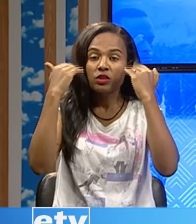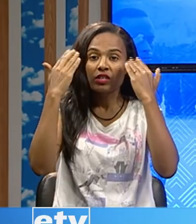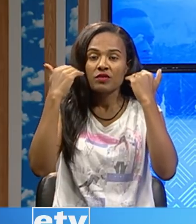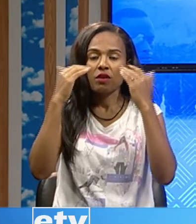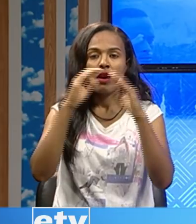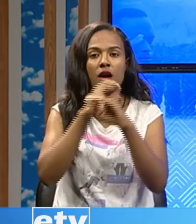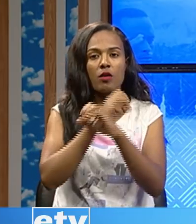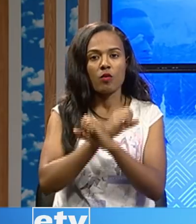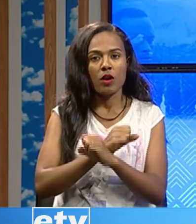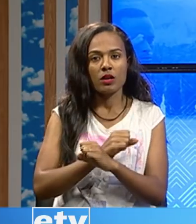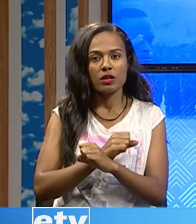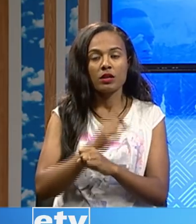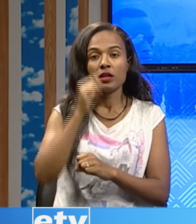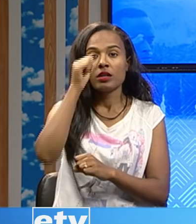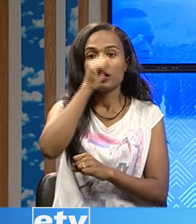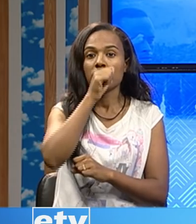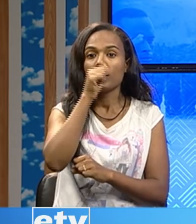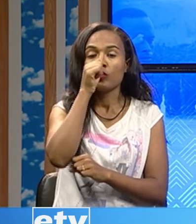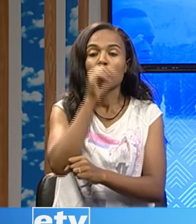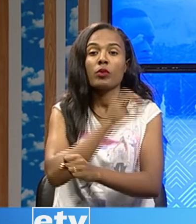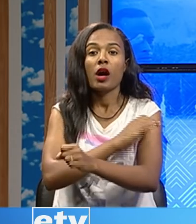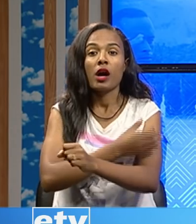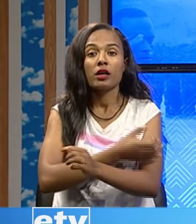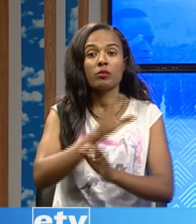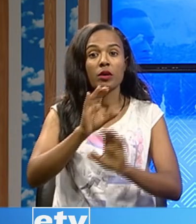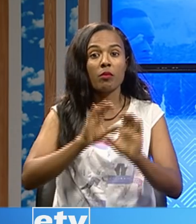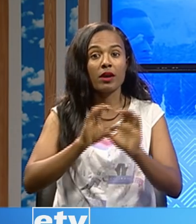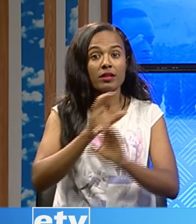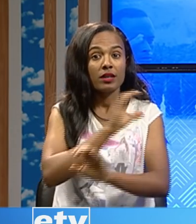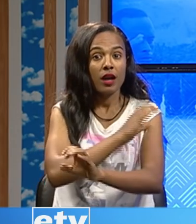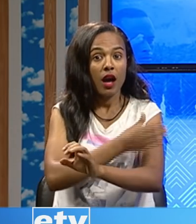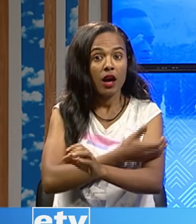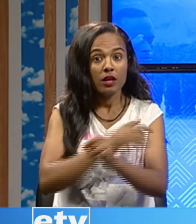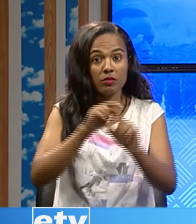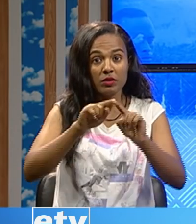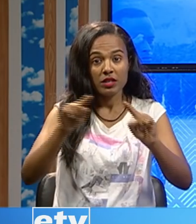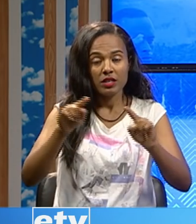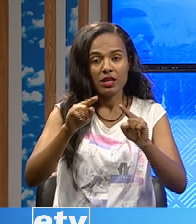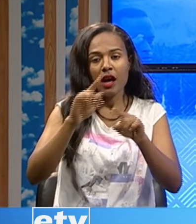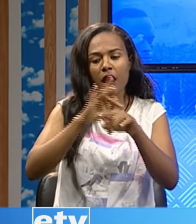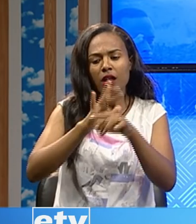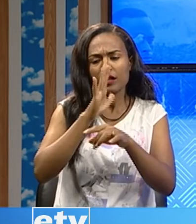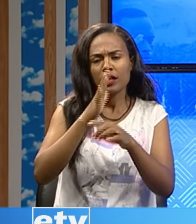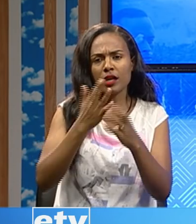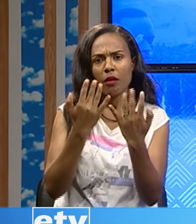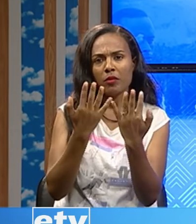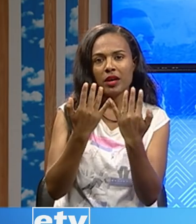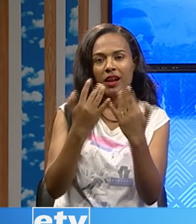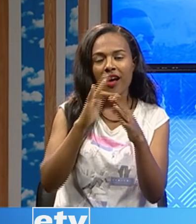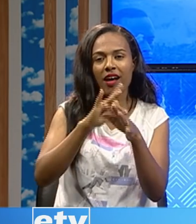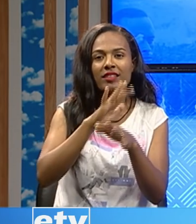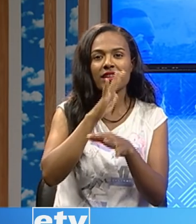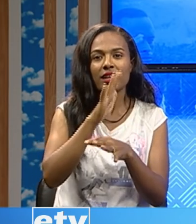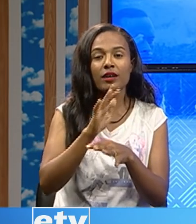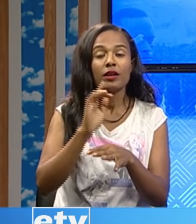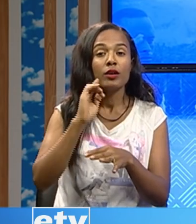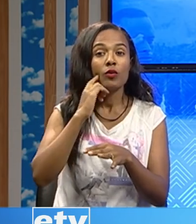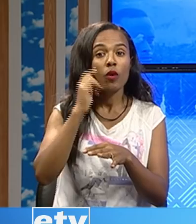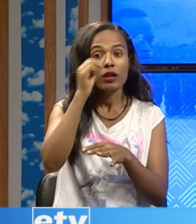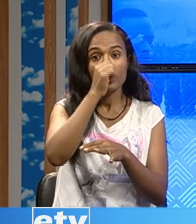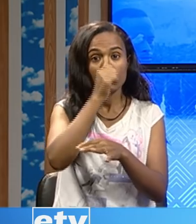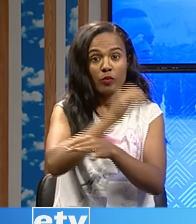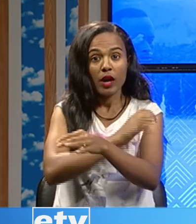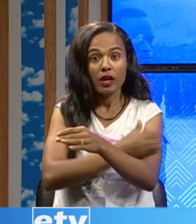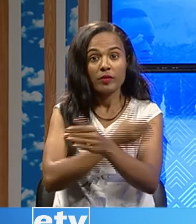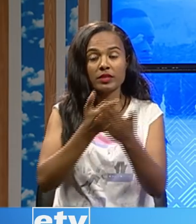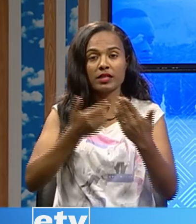አልቋል። የኢትዮጵያ አቅምና የማድረግ አቅም ግን አልተነካም። አልቋል ሳይሆን አልተነካም። እንኳን የኢትዮጵያ አቅም እዚህ